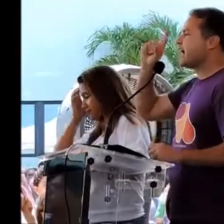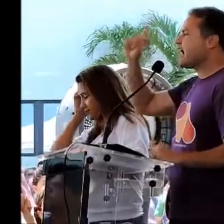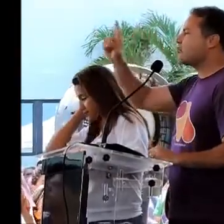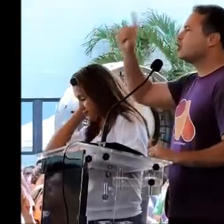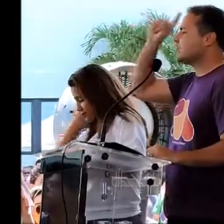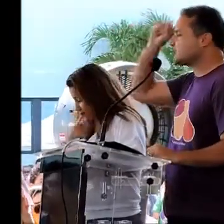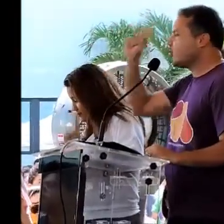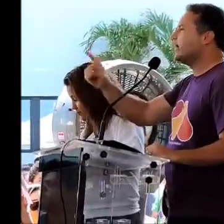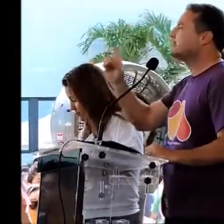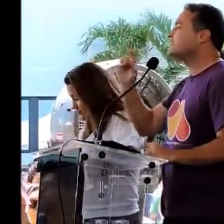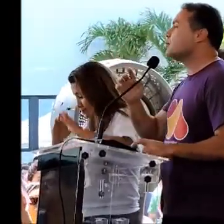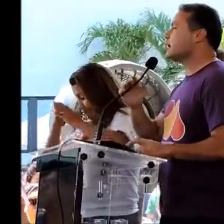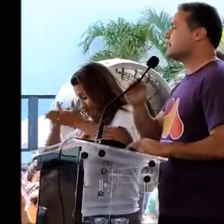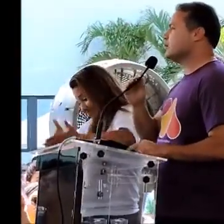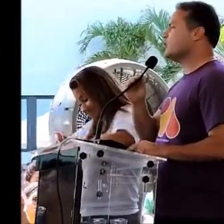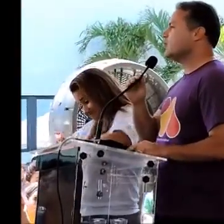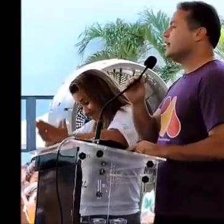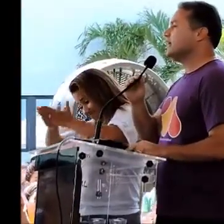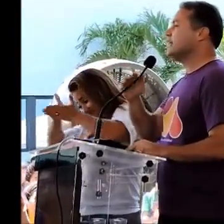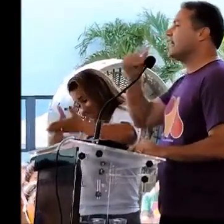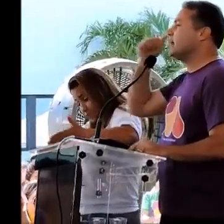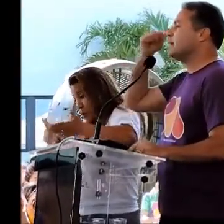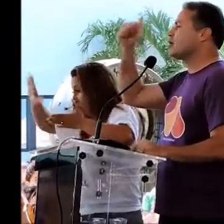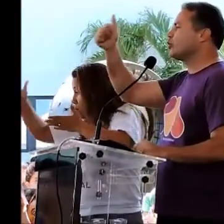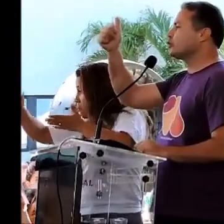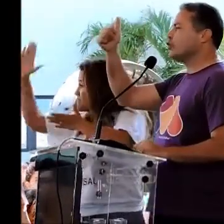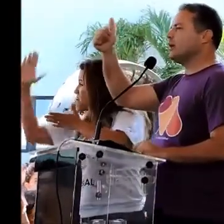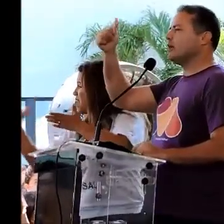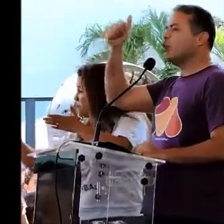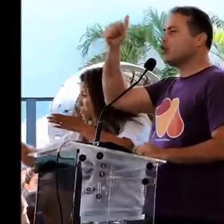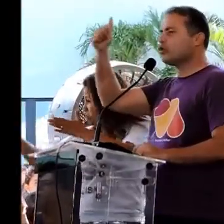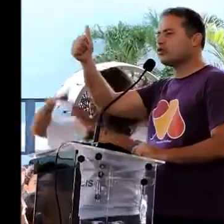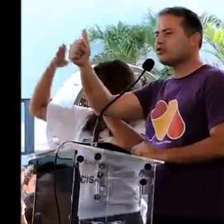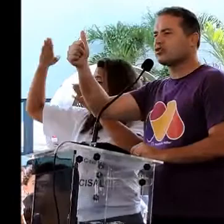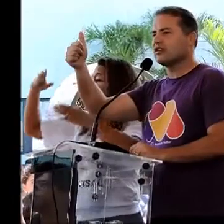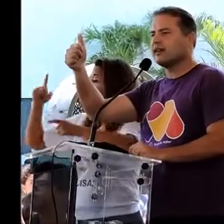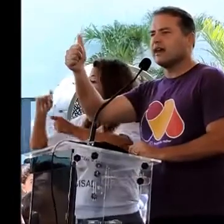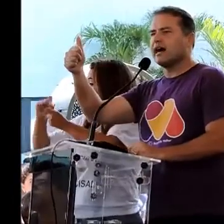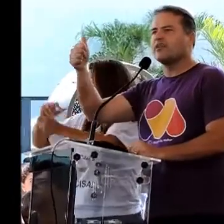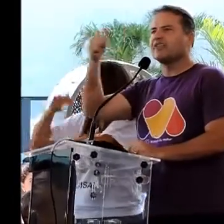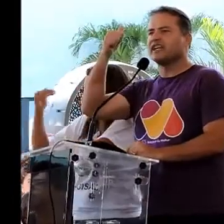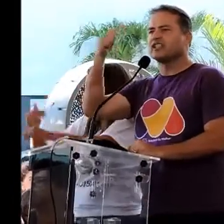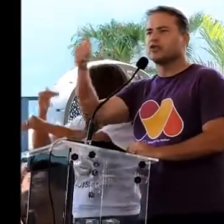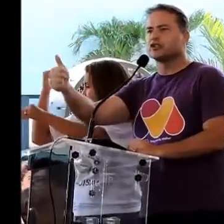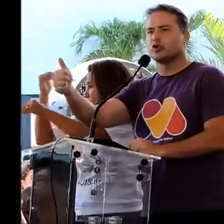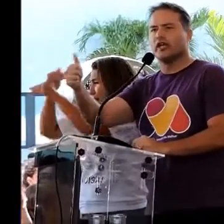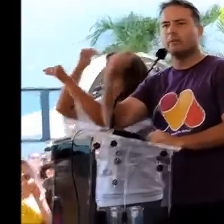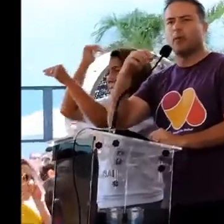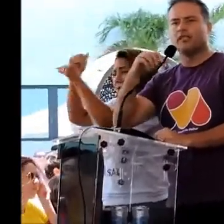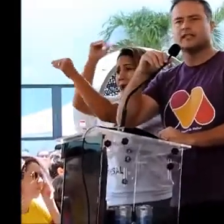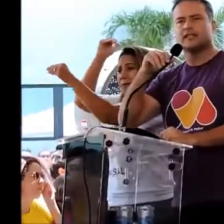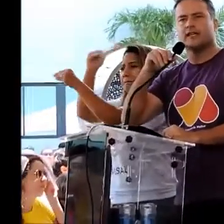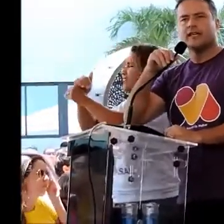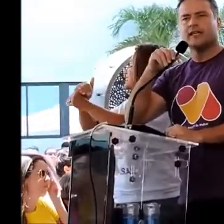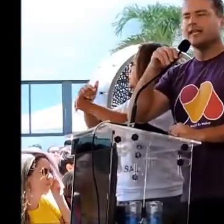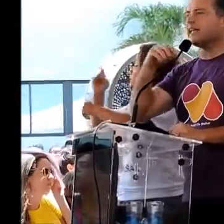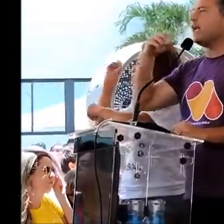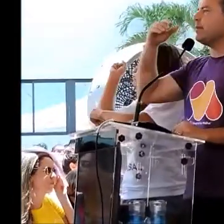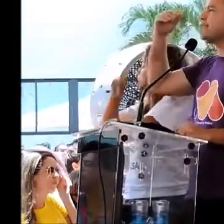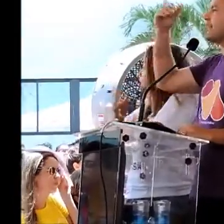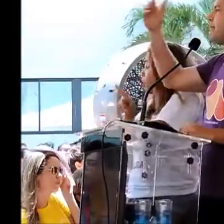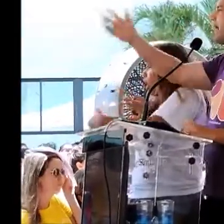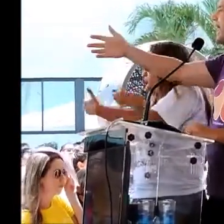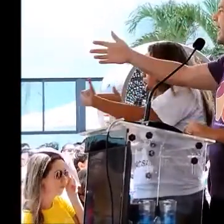Para navegar contra as correntes de um Brasil que teima em construir muros ao invés de construir pontes,